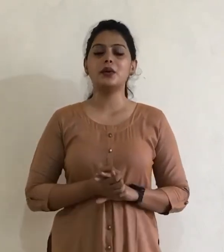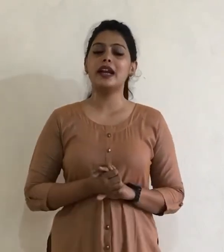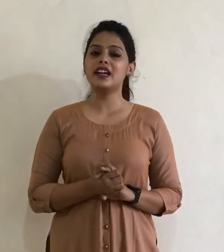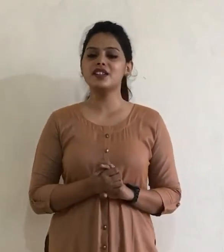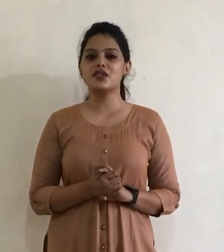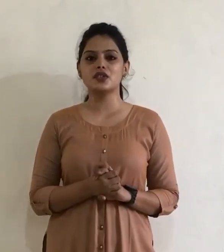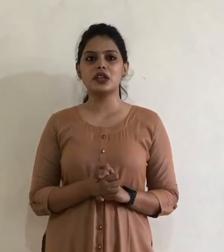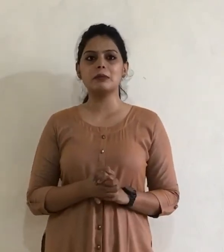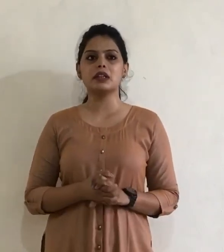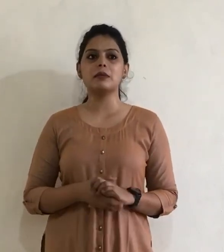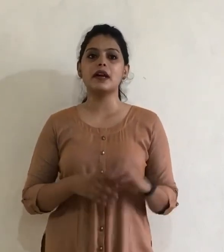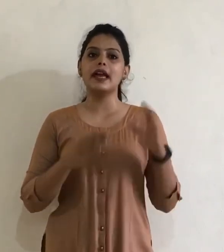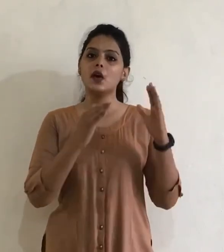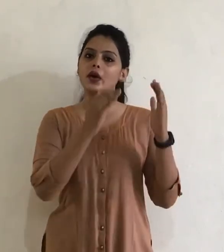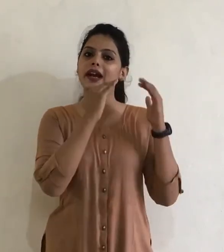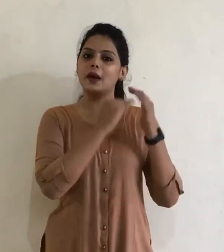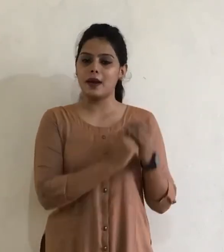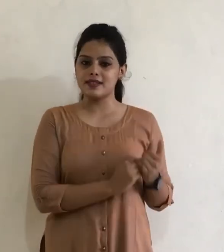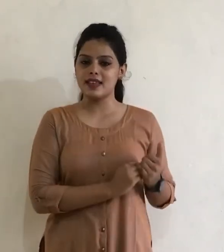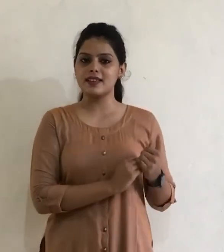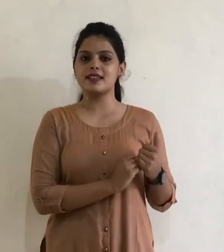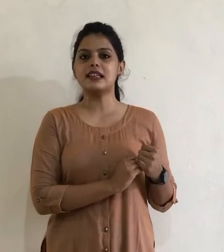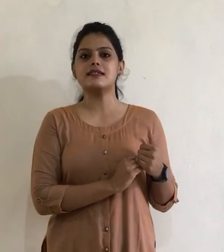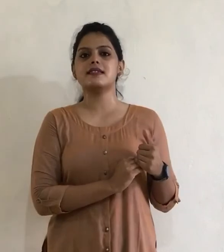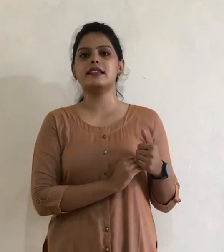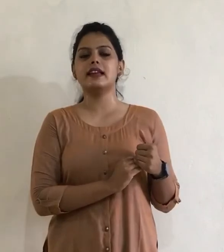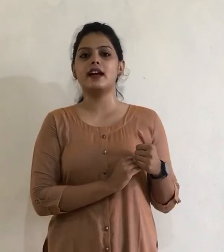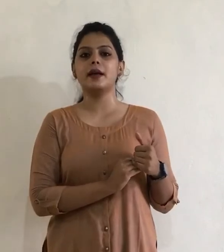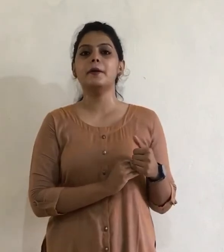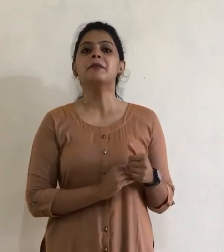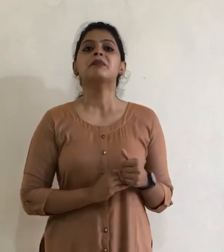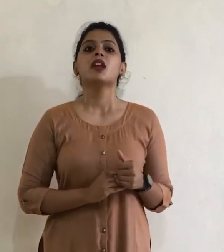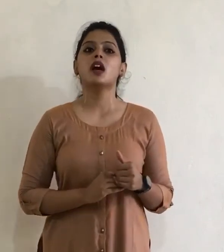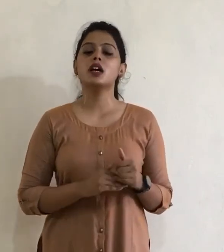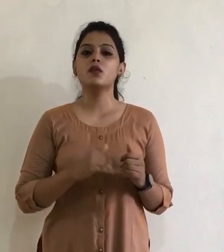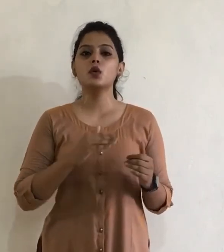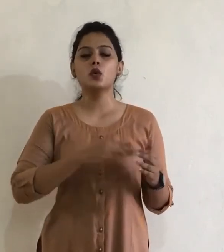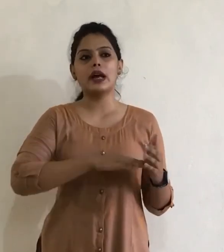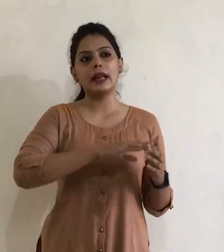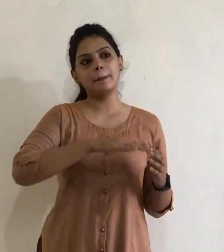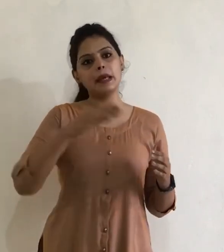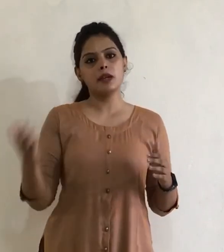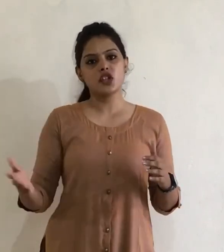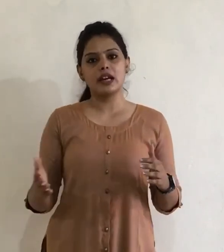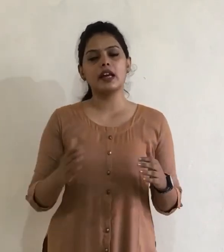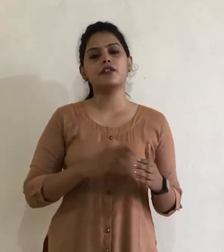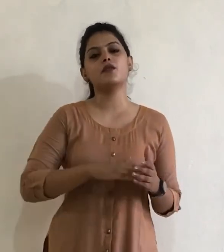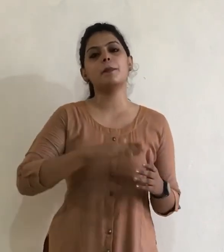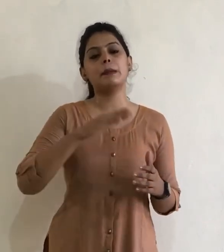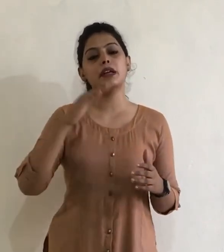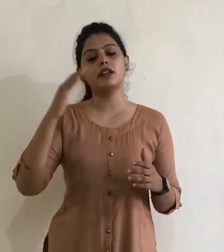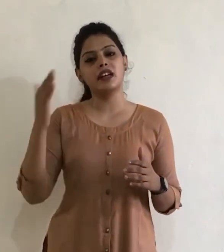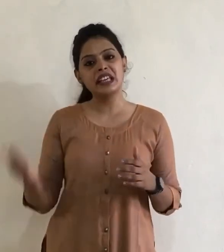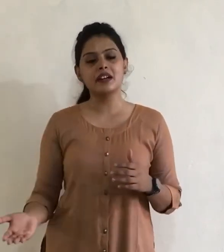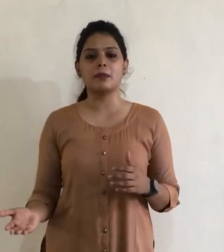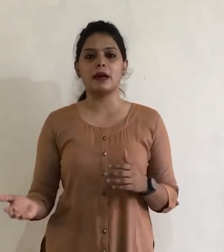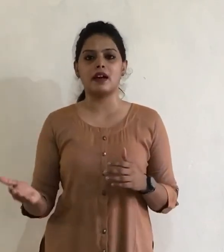debt restructuring मतलब एक कोई advance है किसी ने किसी से लिया है, अगर वो NPA में जा रहा है, फिर वो payment नहीं कर पा रहा